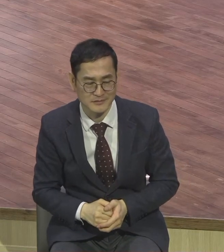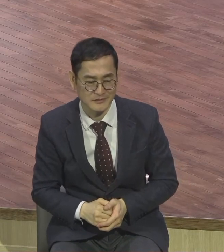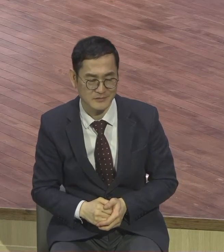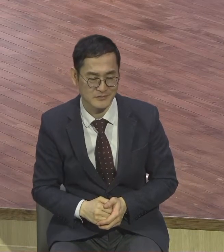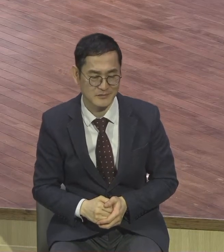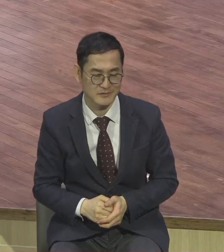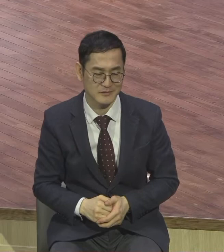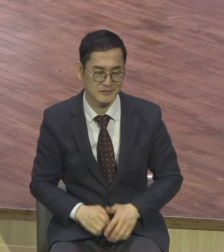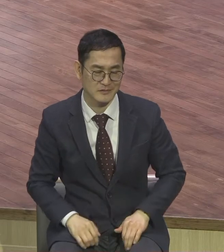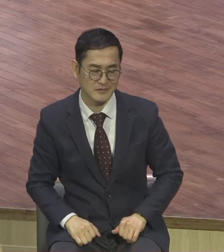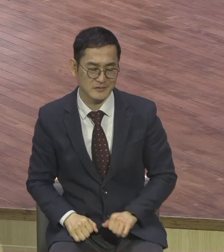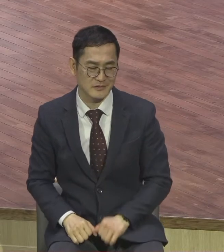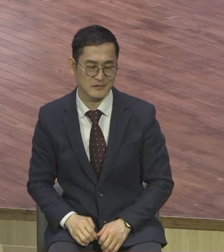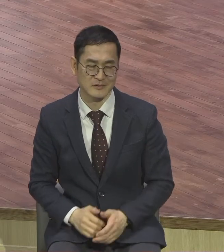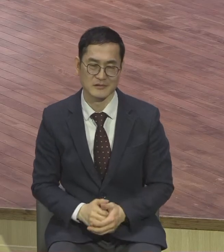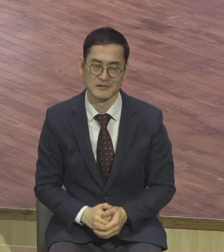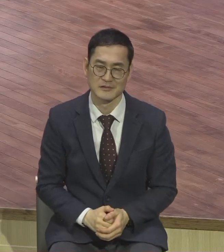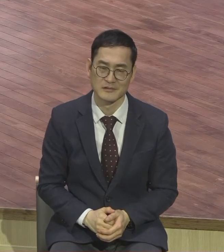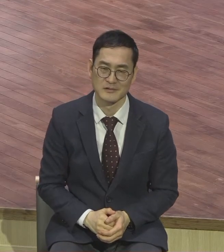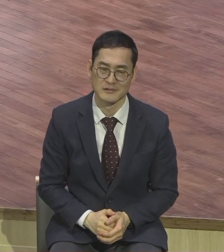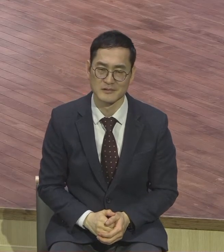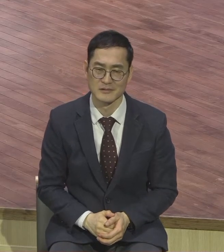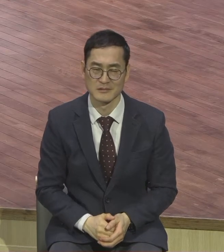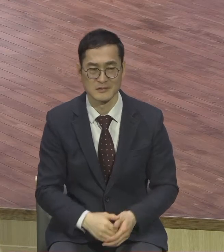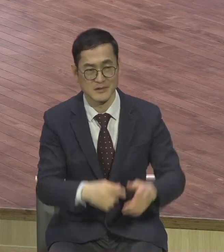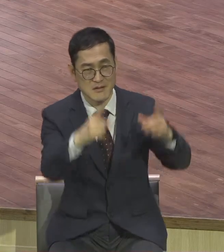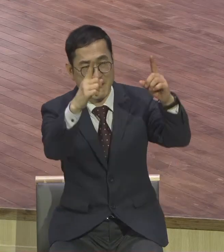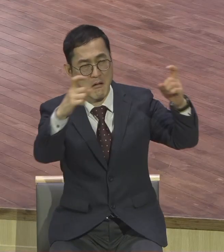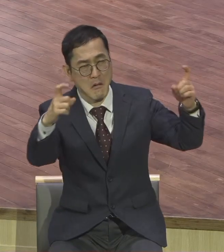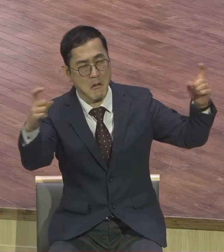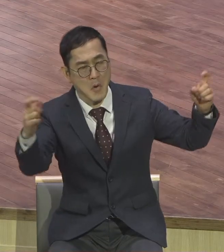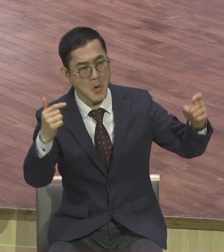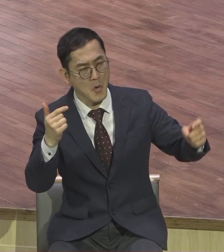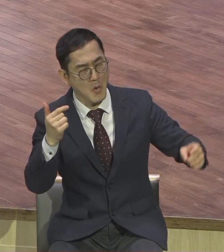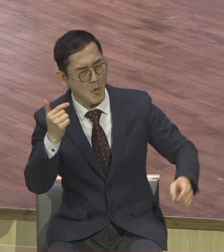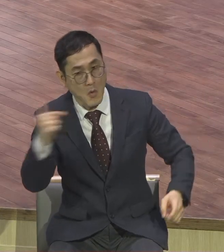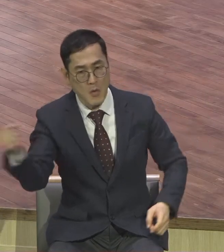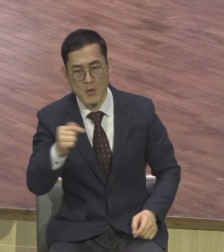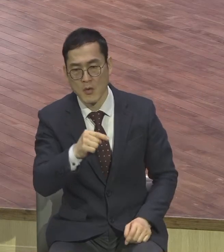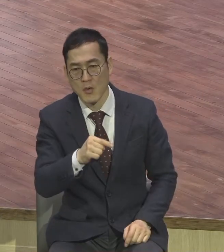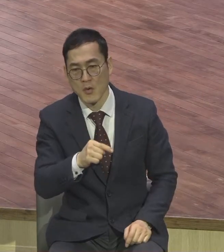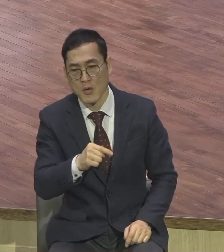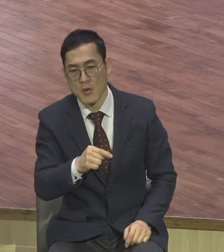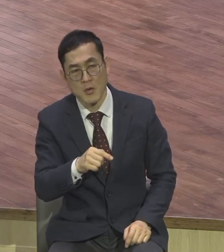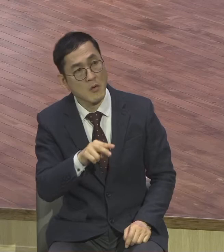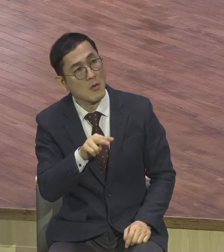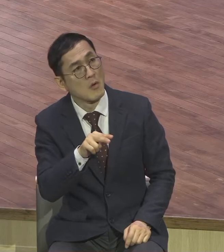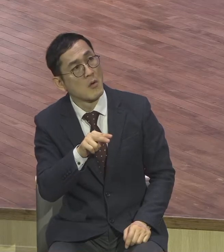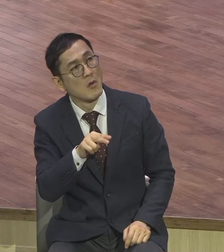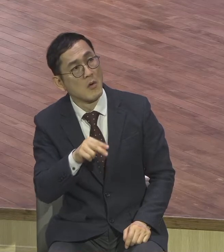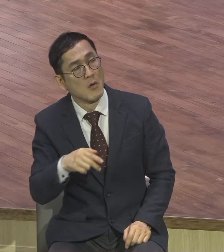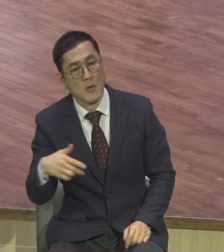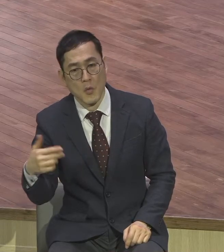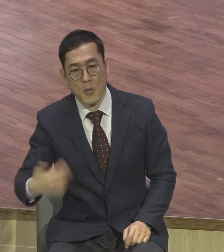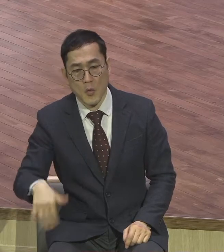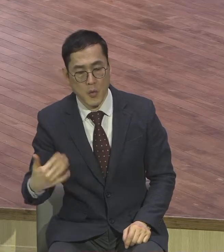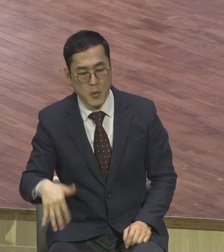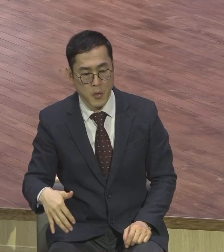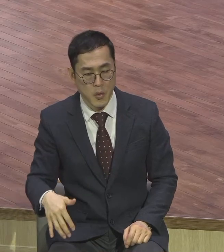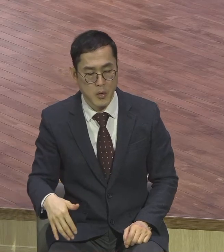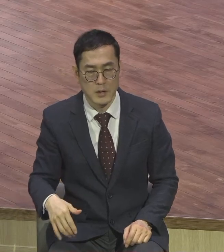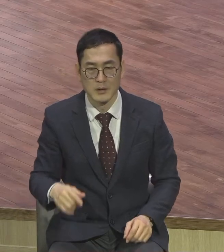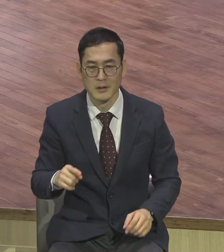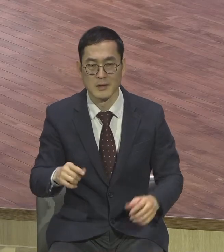무슨 약사 떼버린가. 어마어마하게 지었어요. 어마어마하게 지었어요. 귀